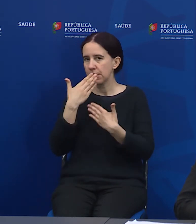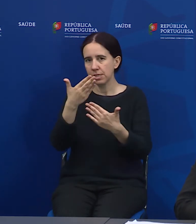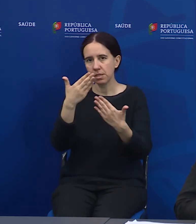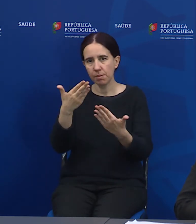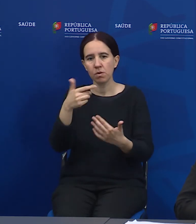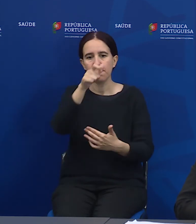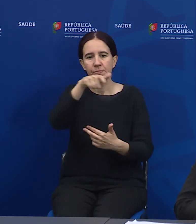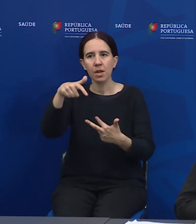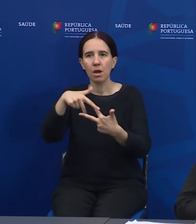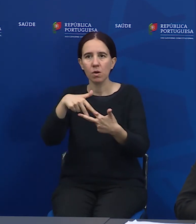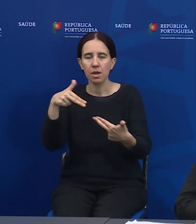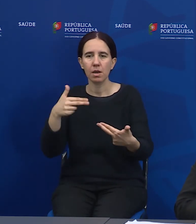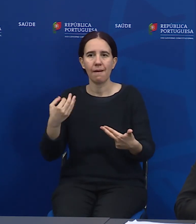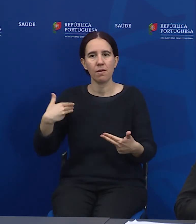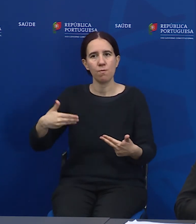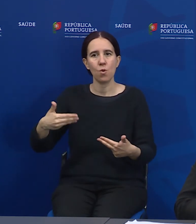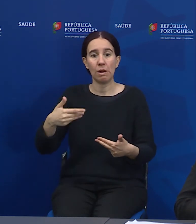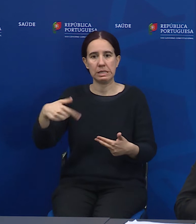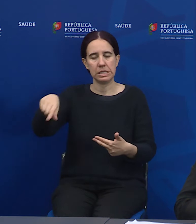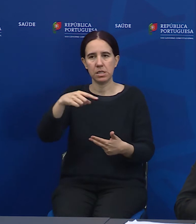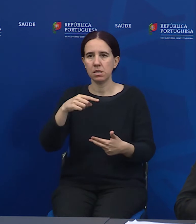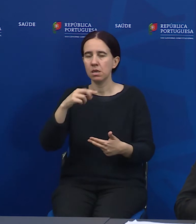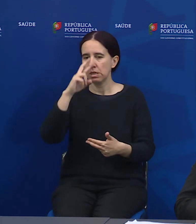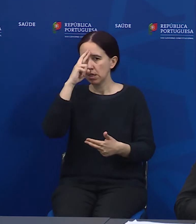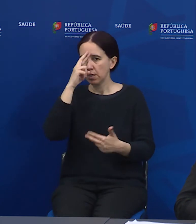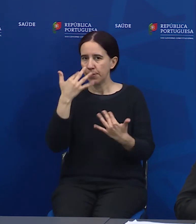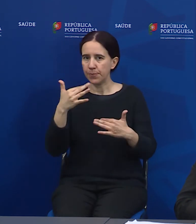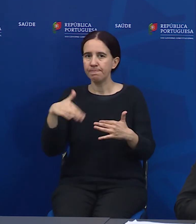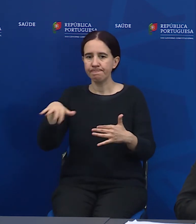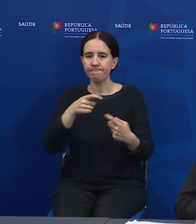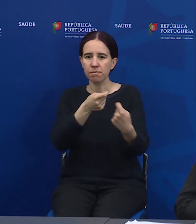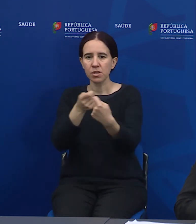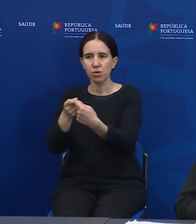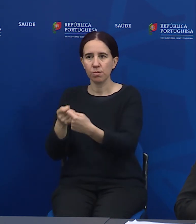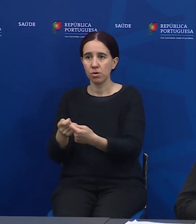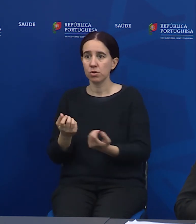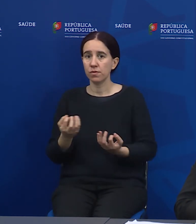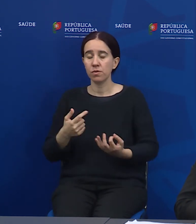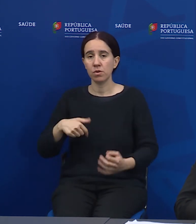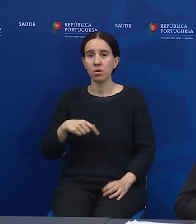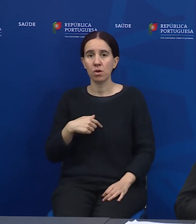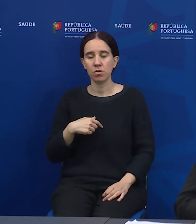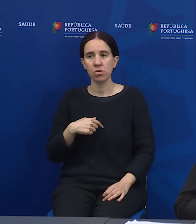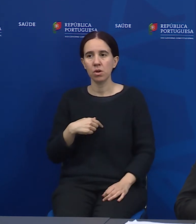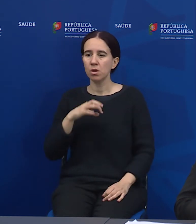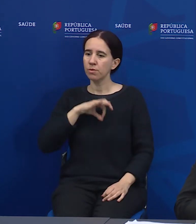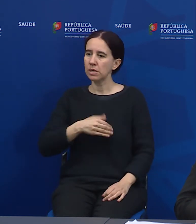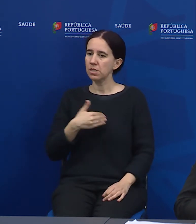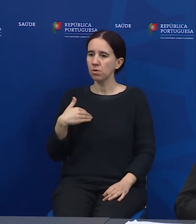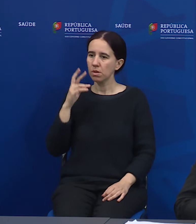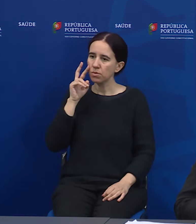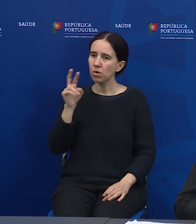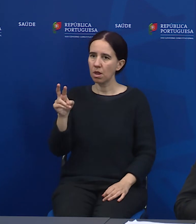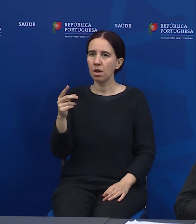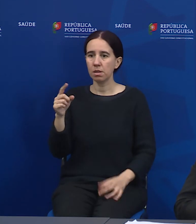aos autarcas pertence também eles indecidíveis nestas respostas estamos de facto a olhar para os profissionais